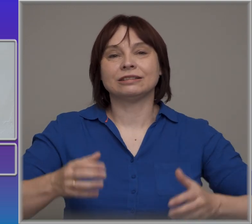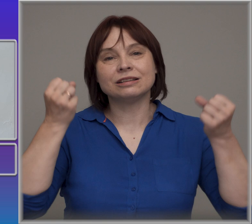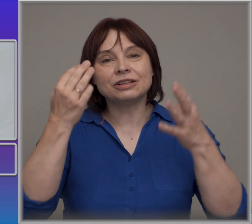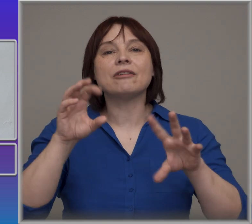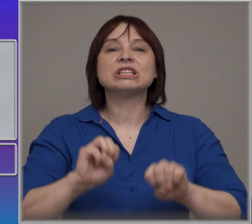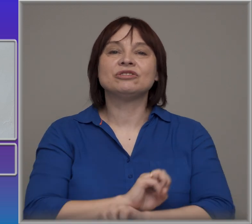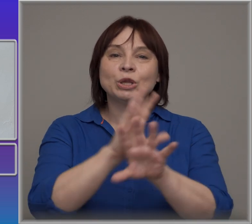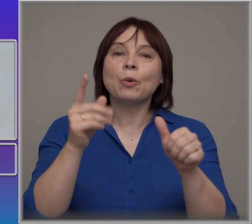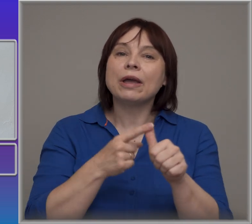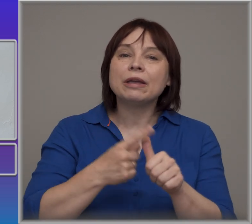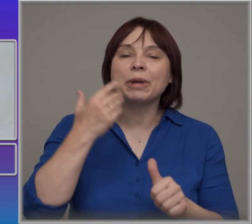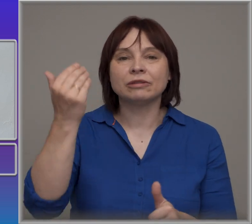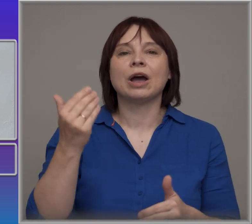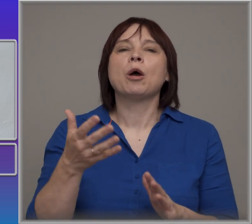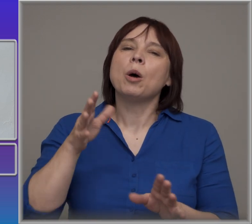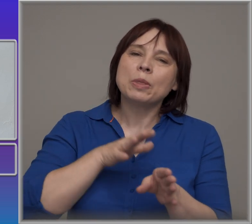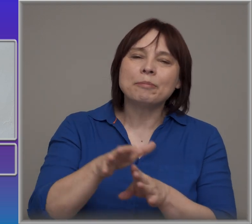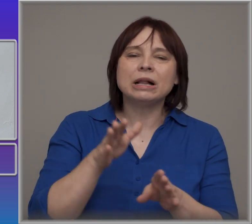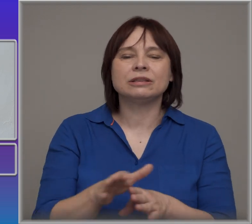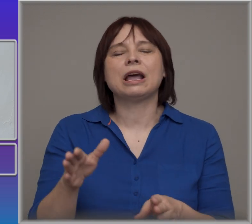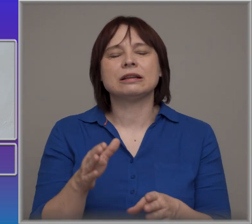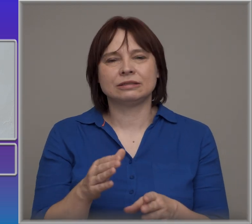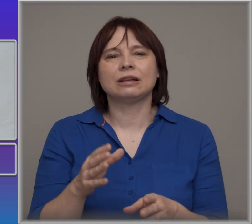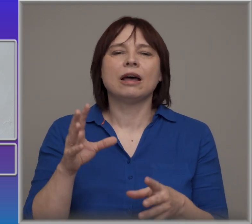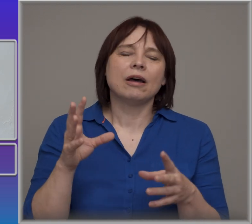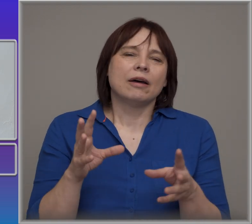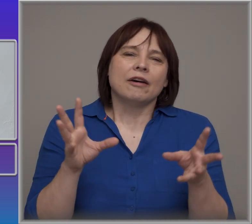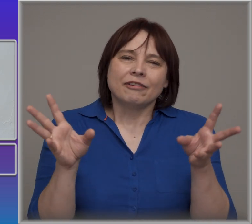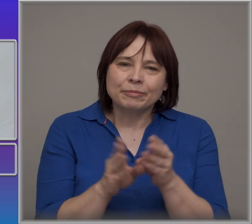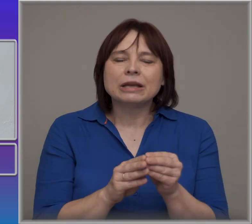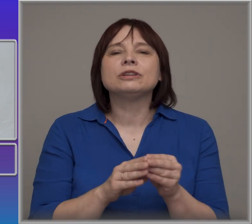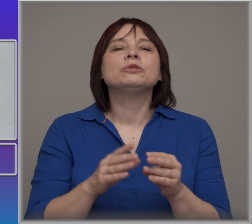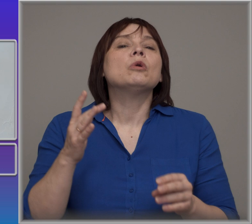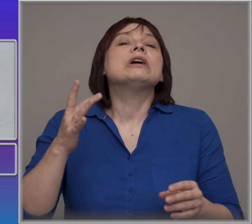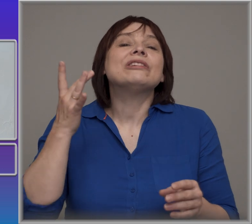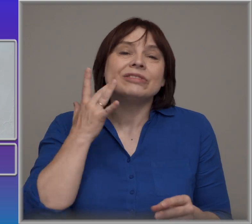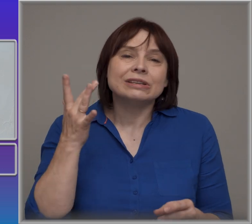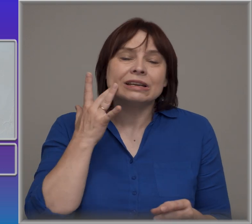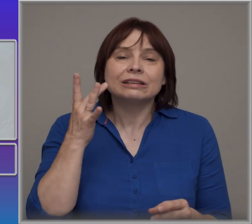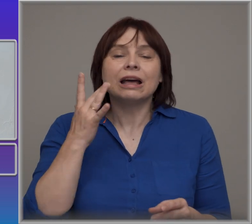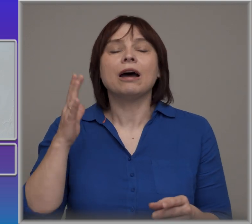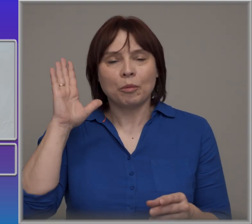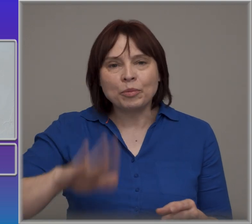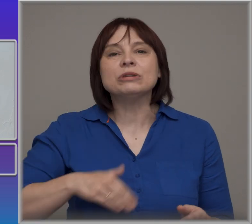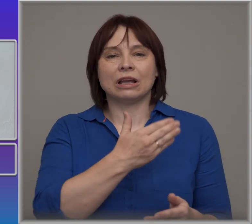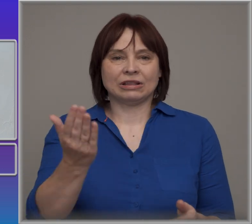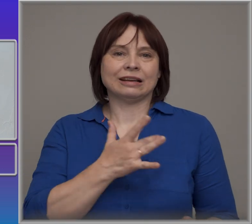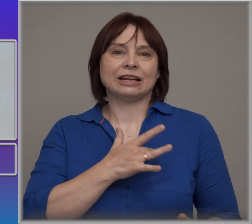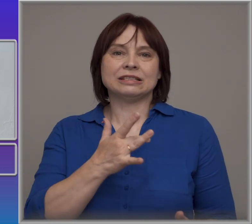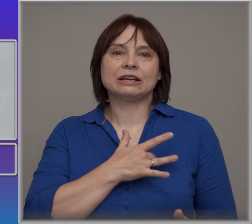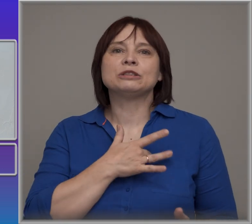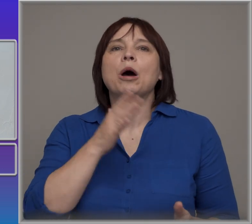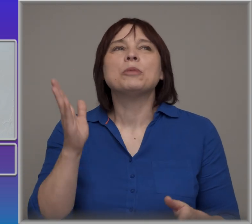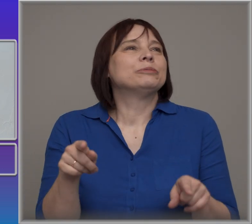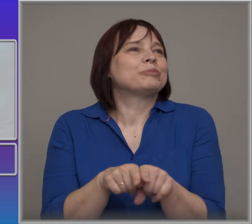Имя Твое, погружаться в Слово Твое всем вместе, но и всякий день, Господь, пусть наши сердца, они будут теми самыми